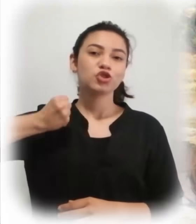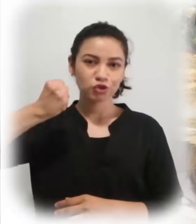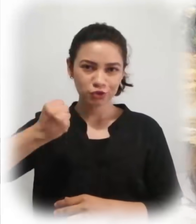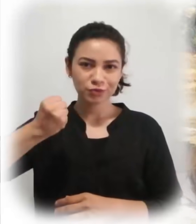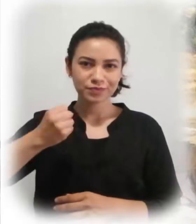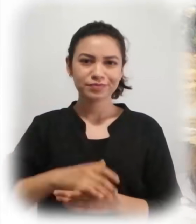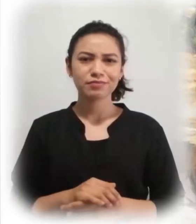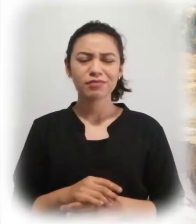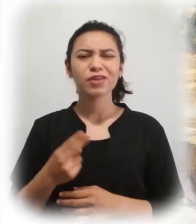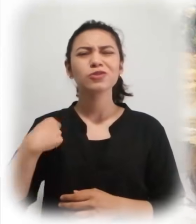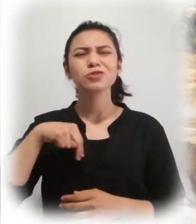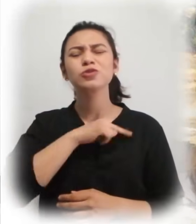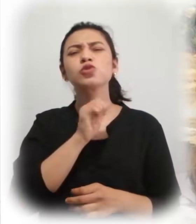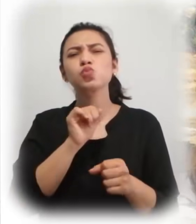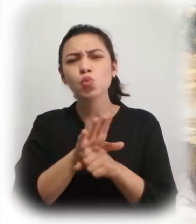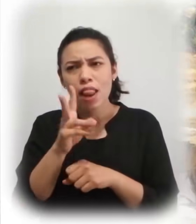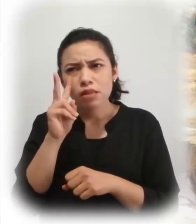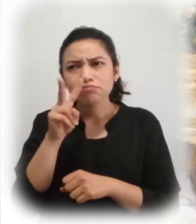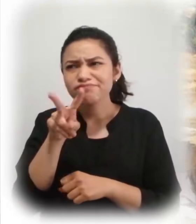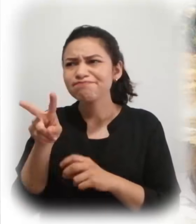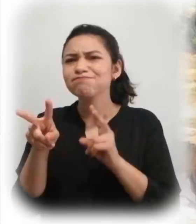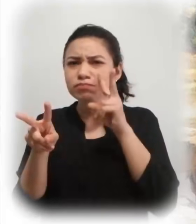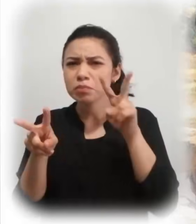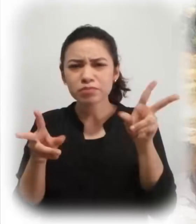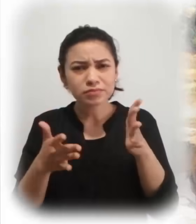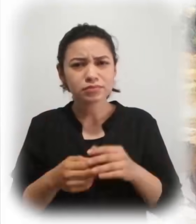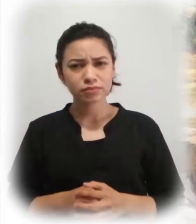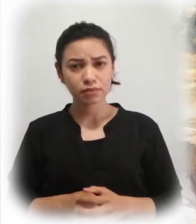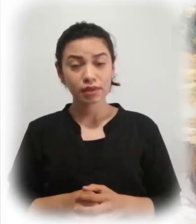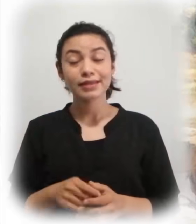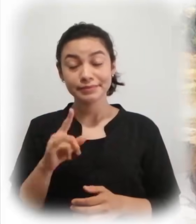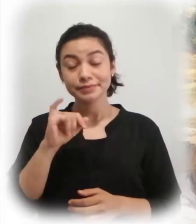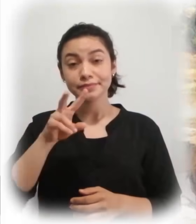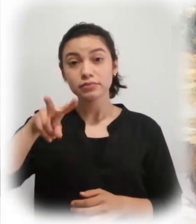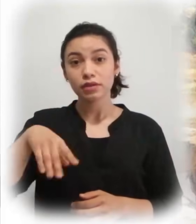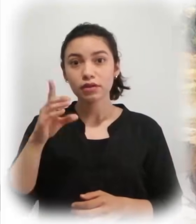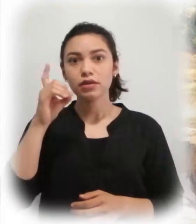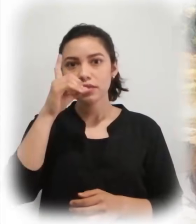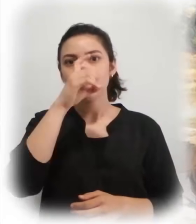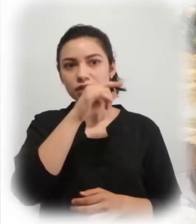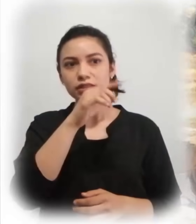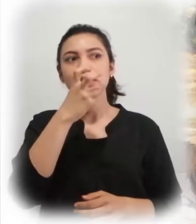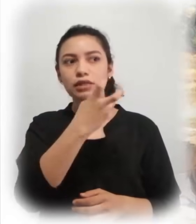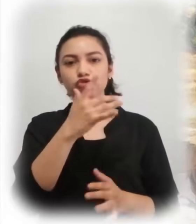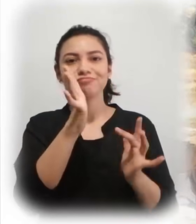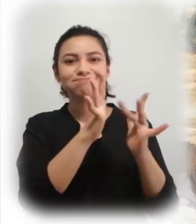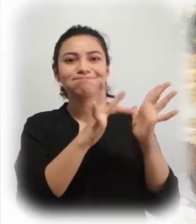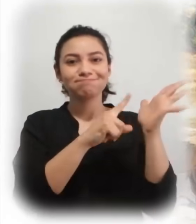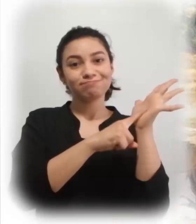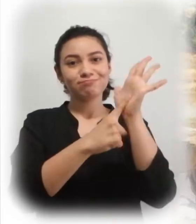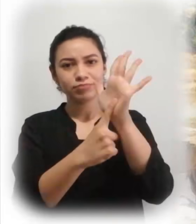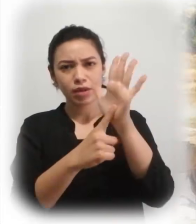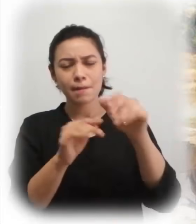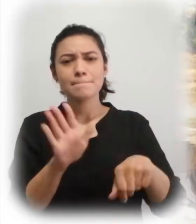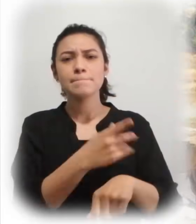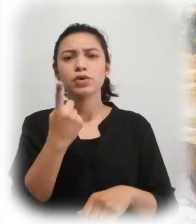nosotros? Es difícil la figura que nos presenta Jesús, porque normalmente vemos todo con